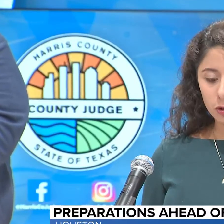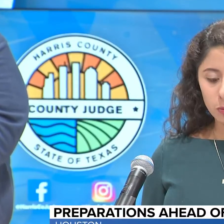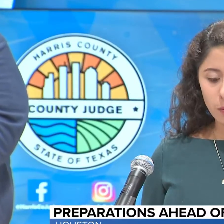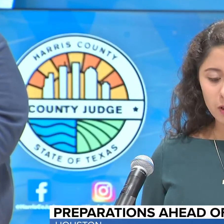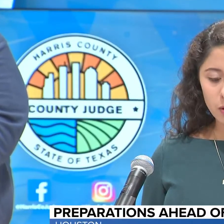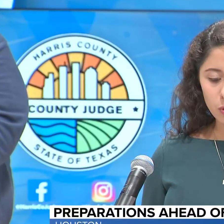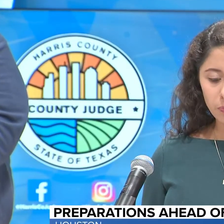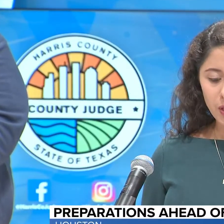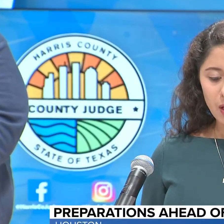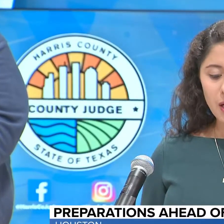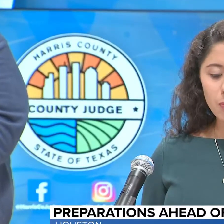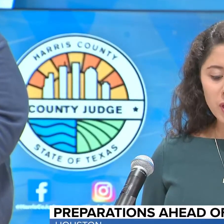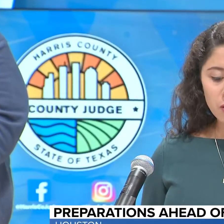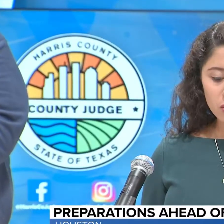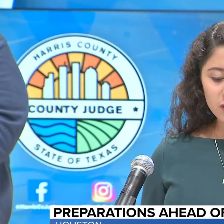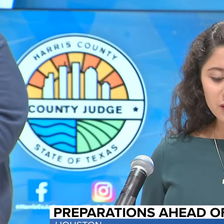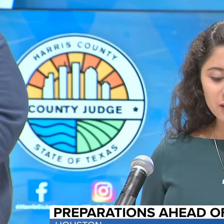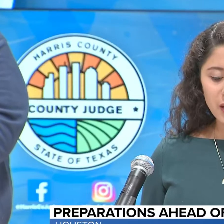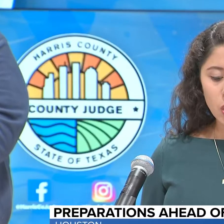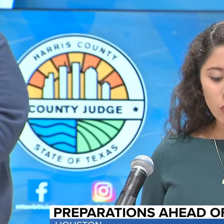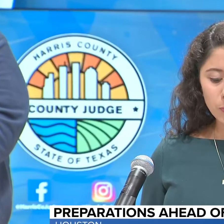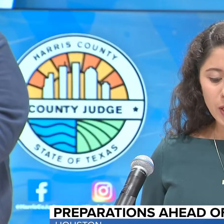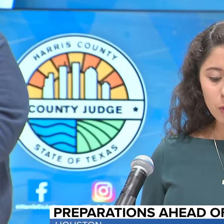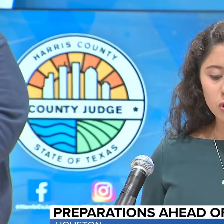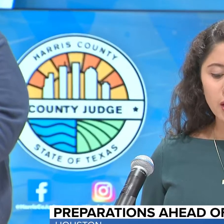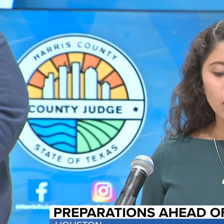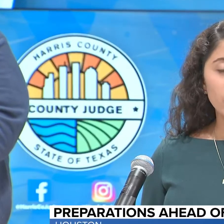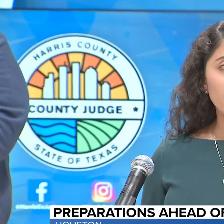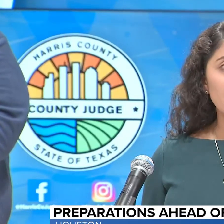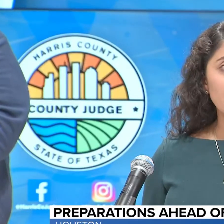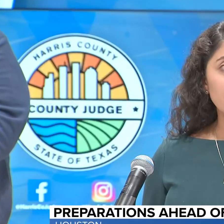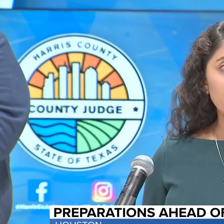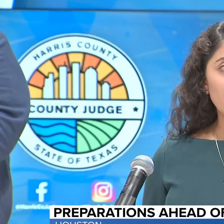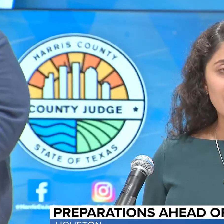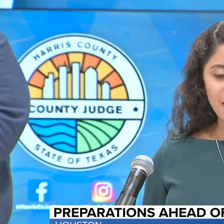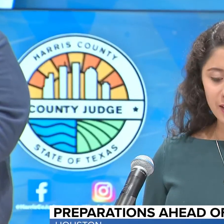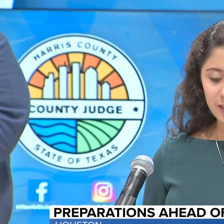vimos en el 2021. Las buenas noticias es que no esperamos hielo o